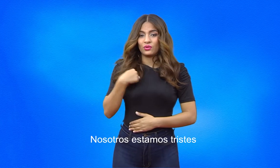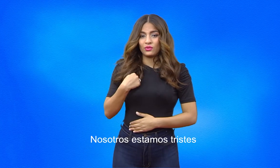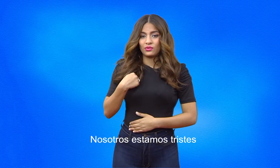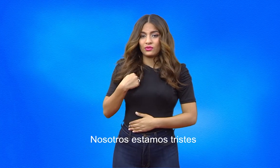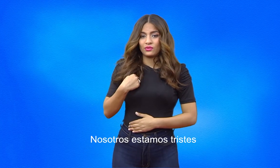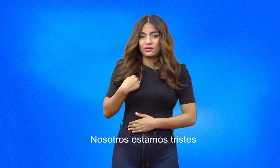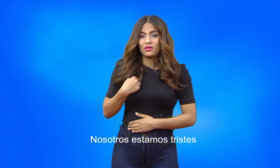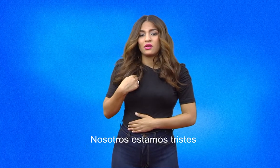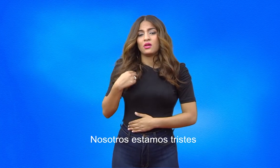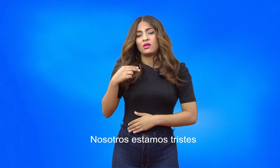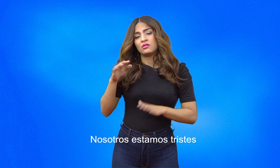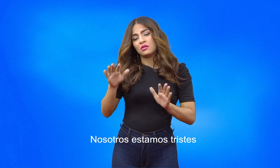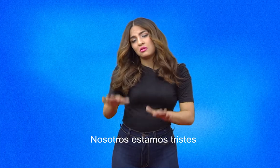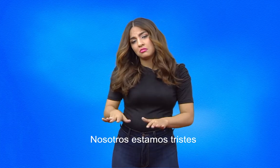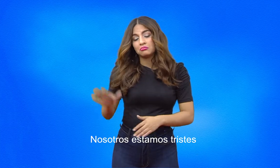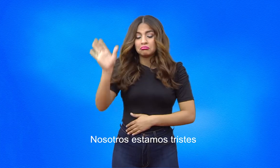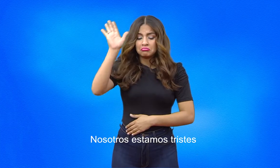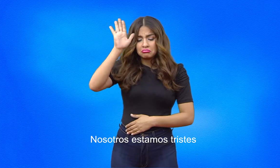Nosotros estamos tristes.